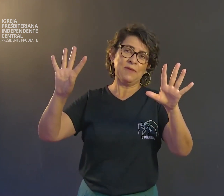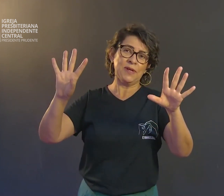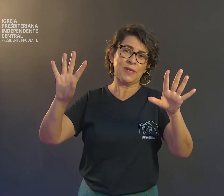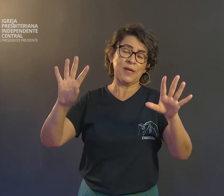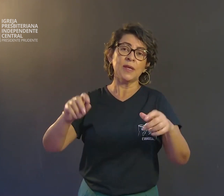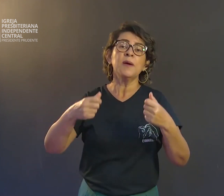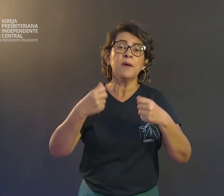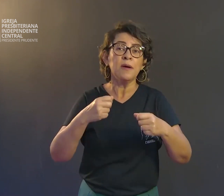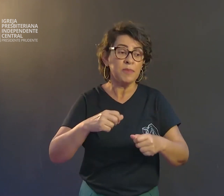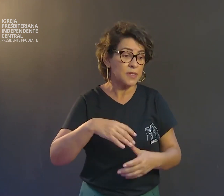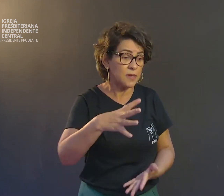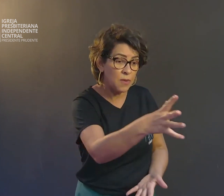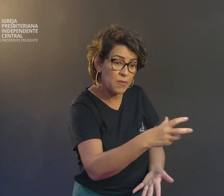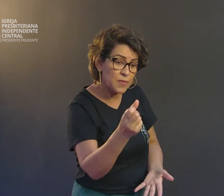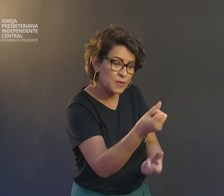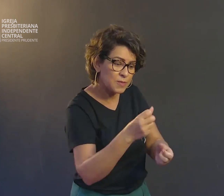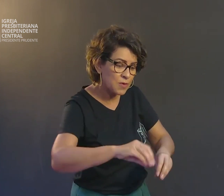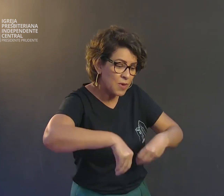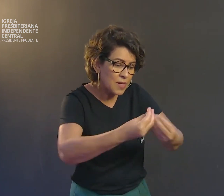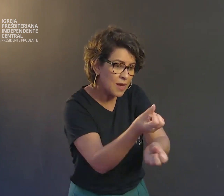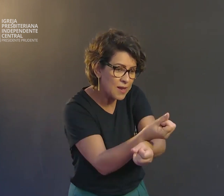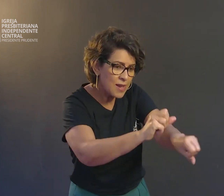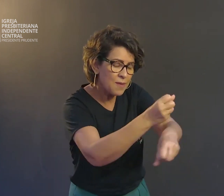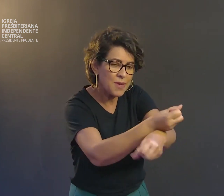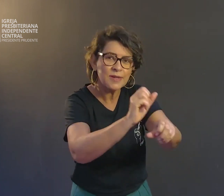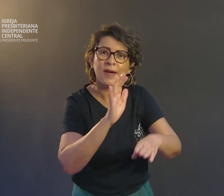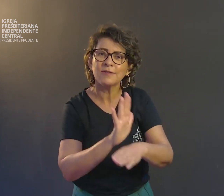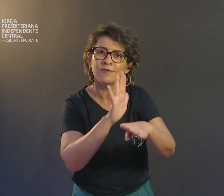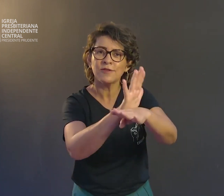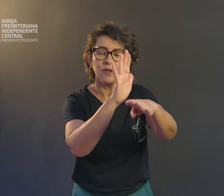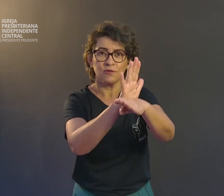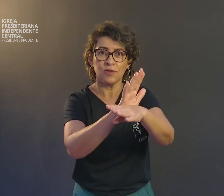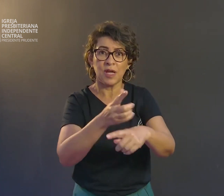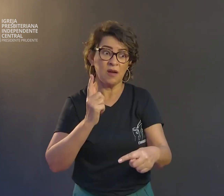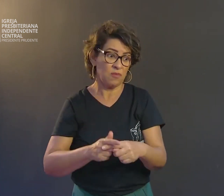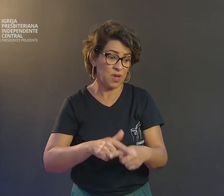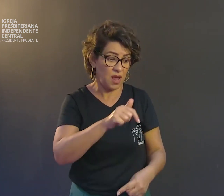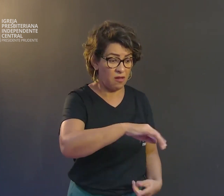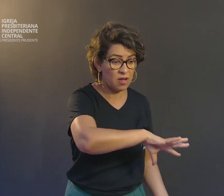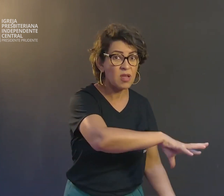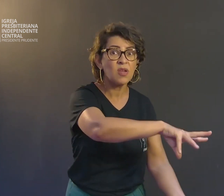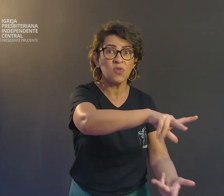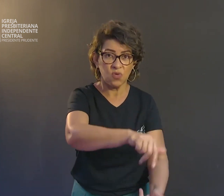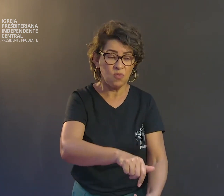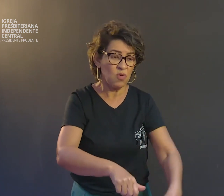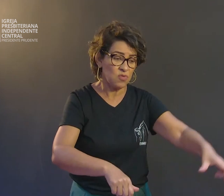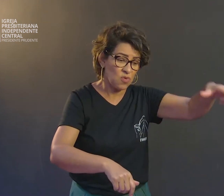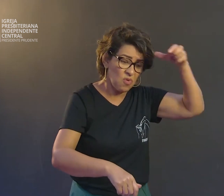outros. O mundo ainda jaz sob o maligno. 1 João, capítulo